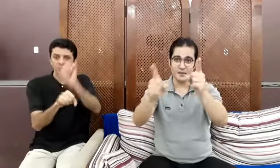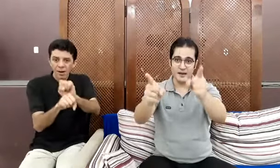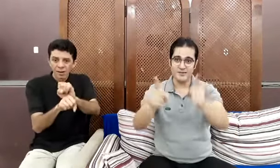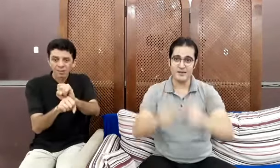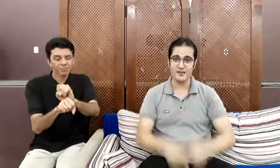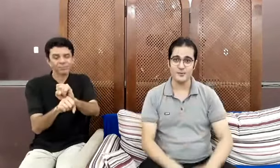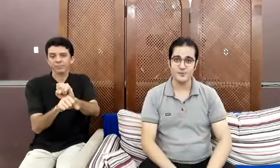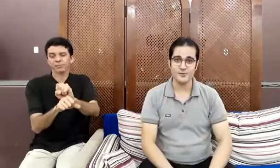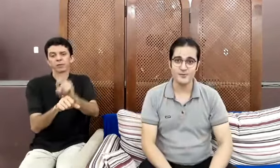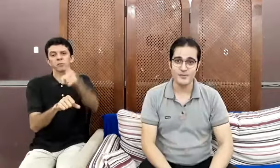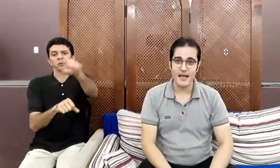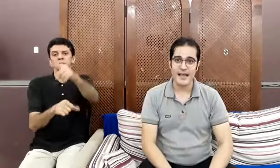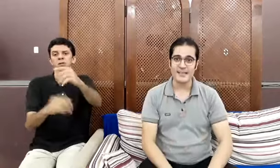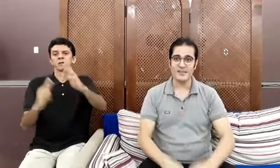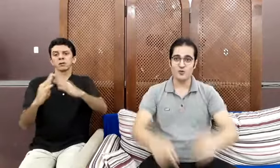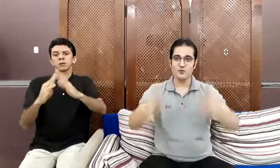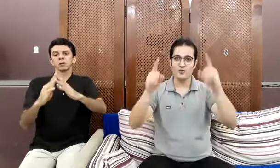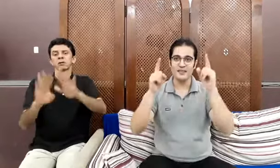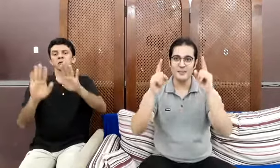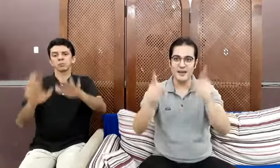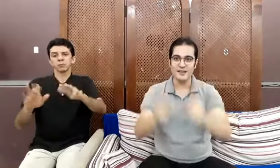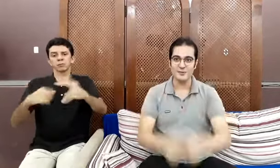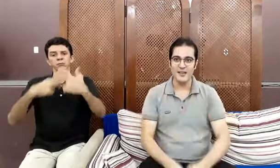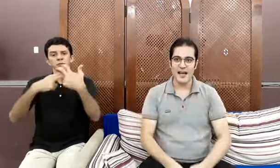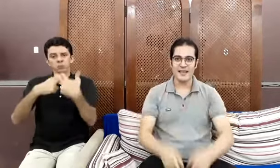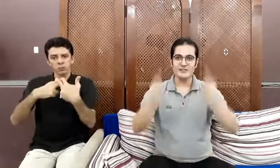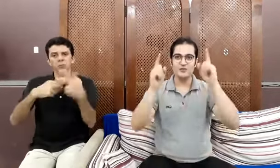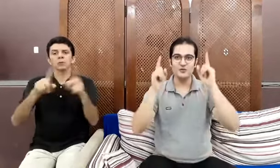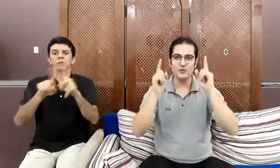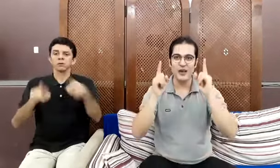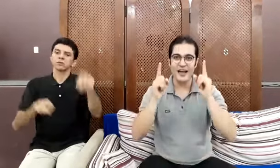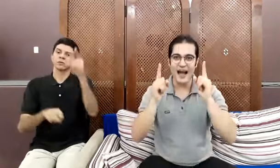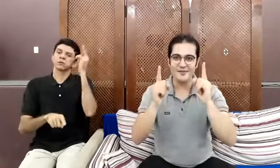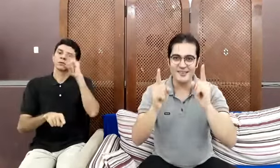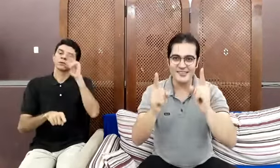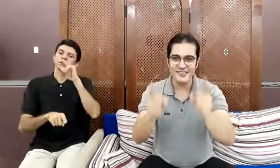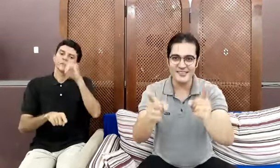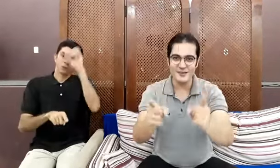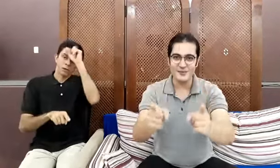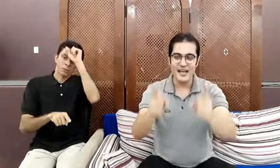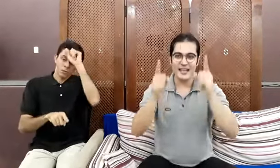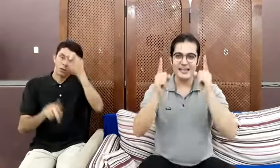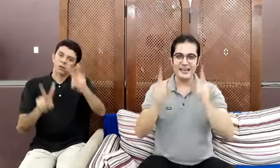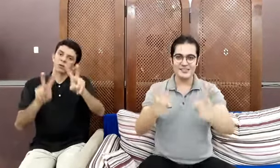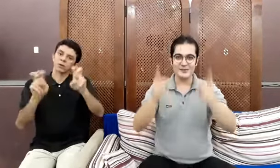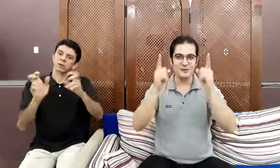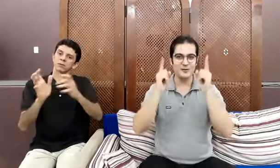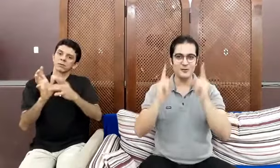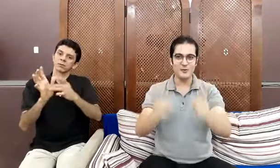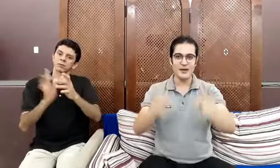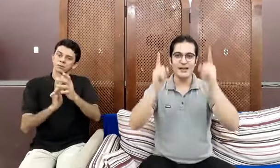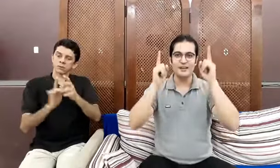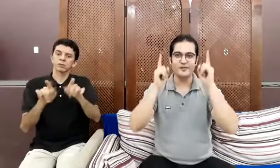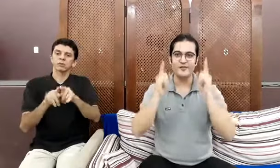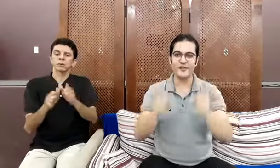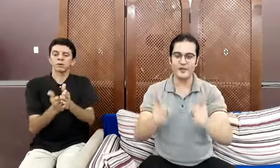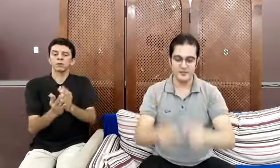pela palavra de Deus. A igreja continua trabalhando, a igreja continua avançando, a igreja